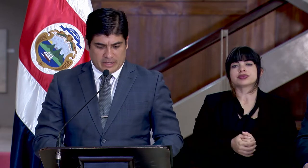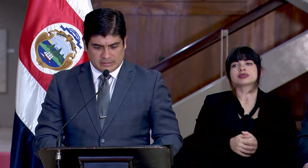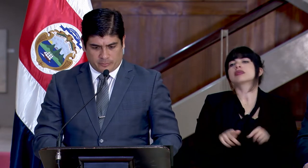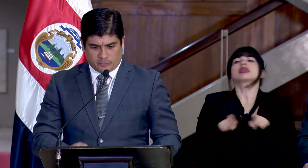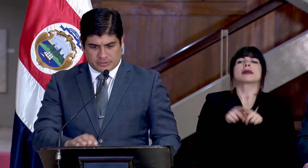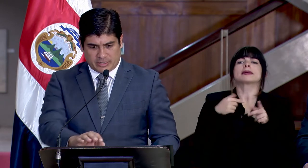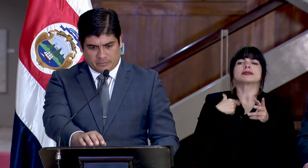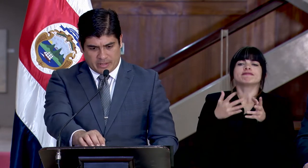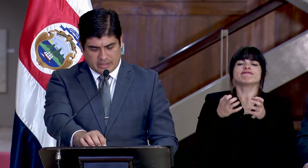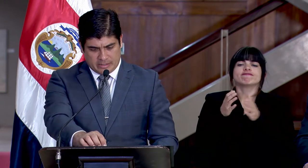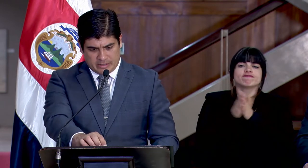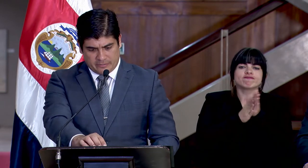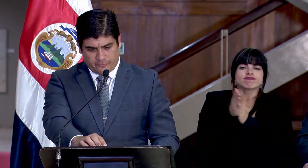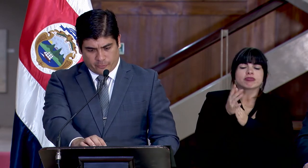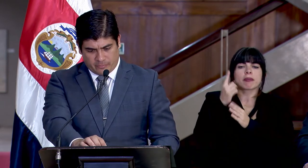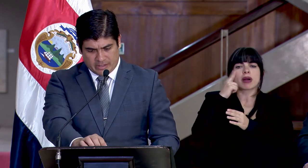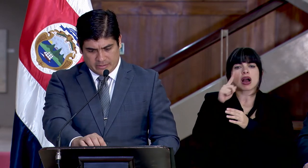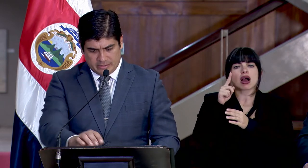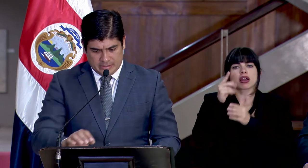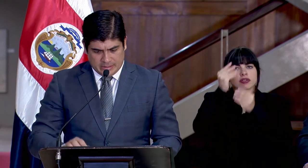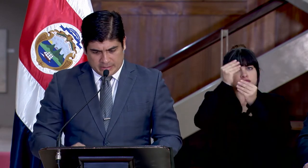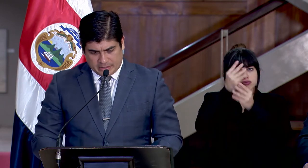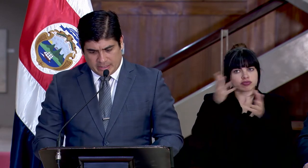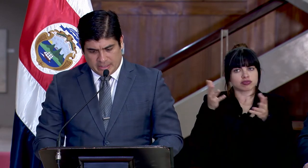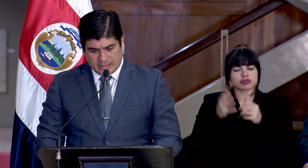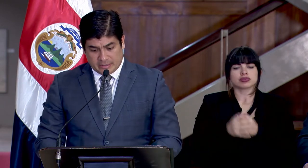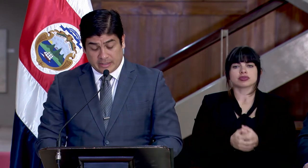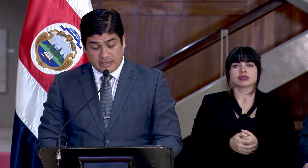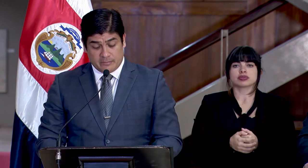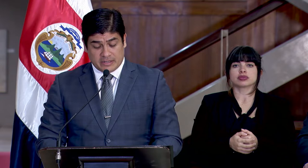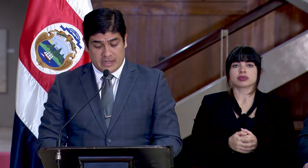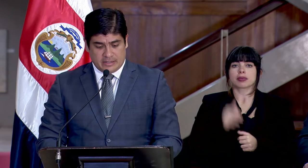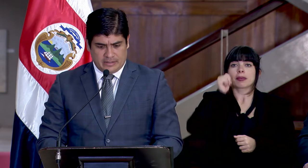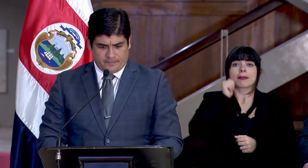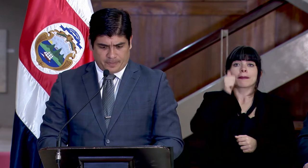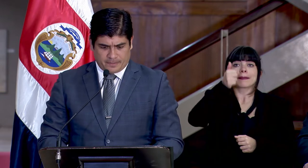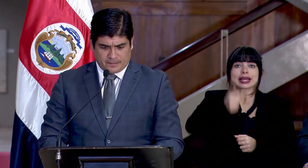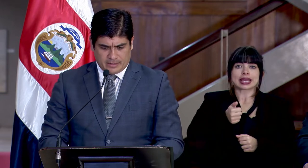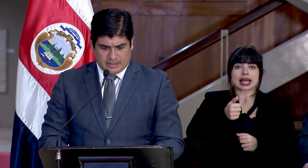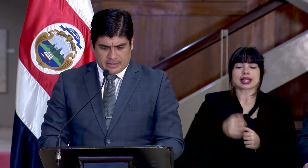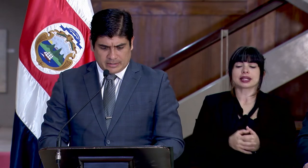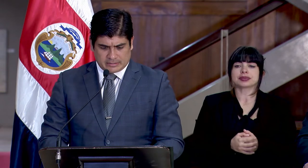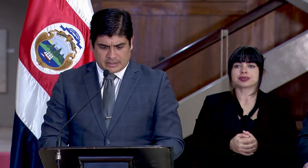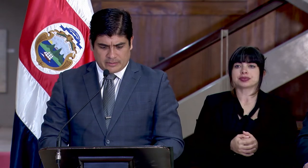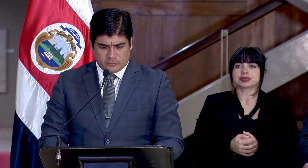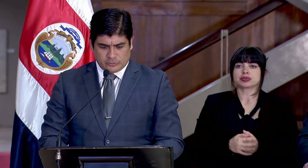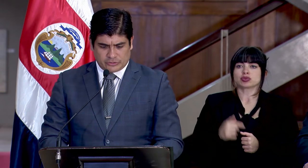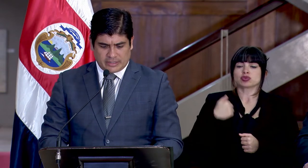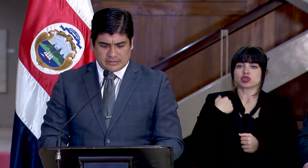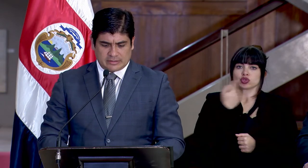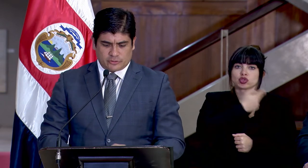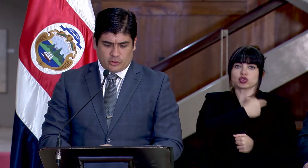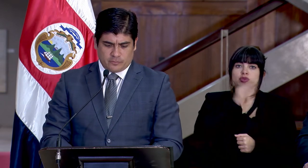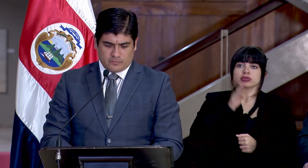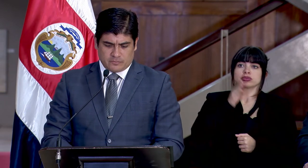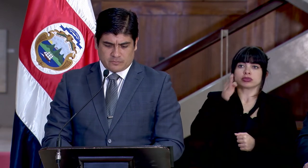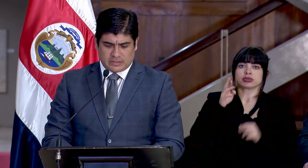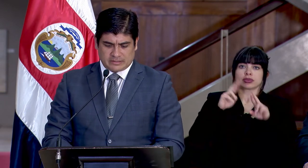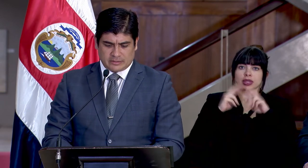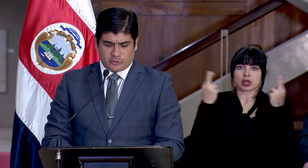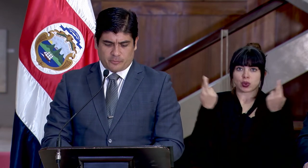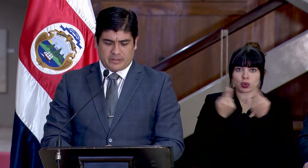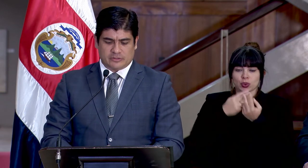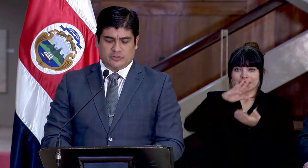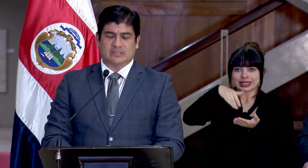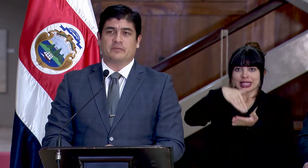Quiero además aprovechar para informar que el día de mañana estaremos en sesión